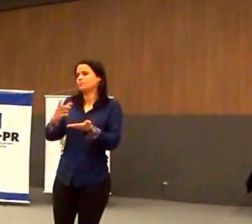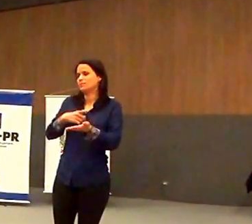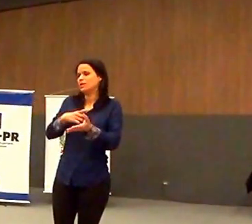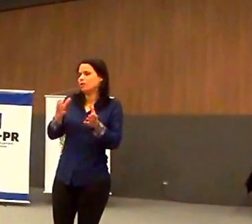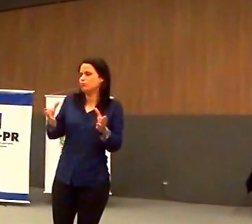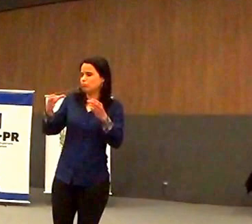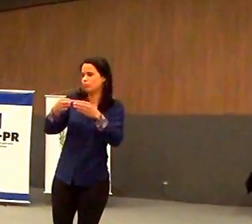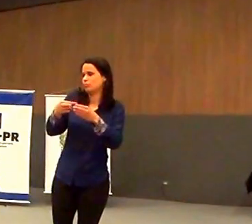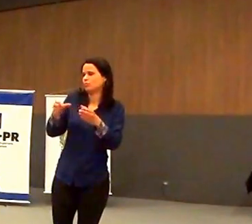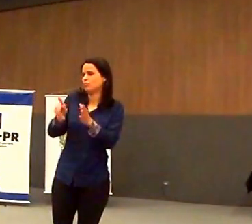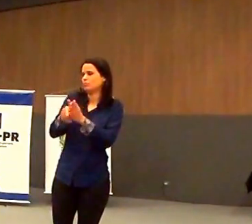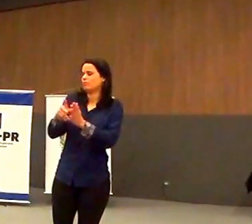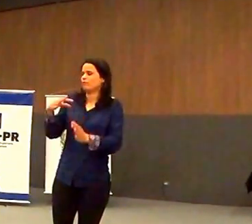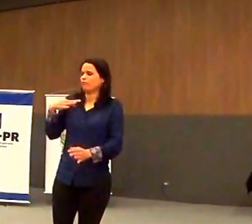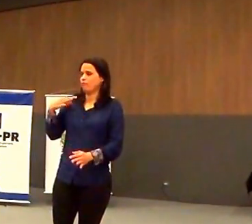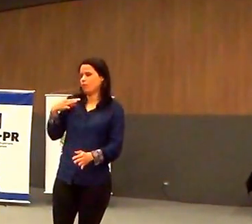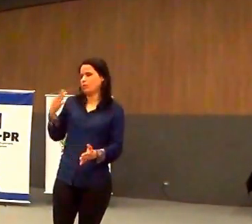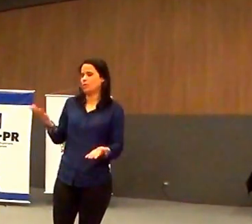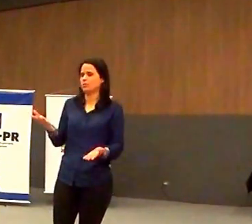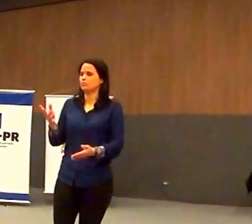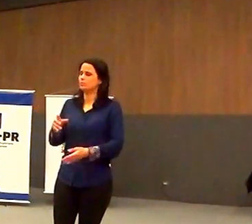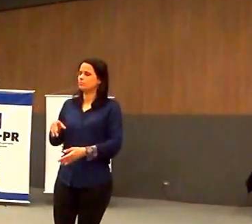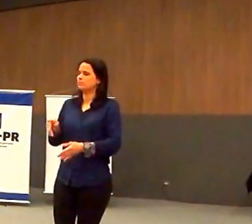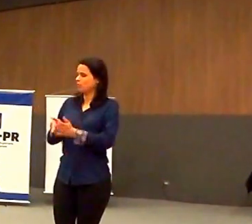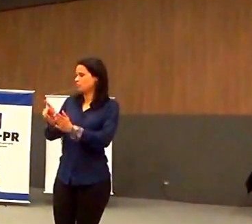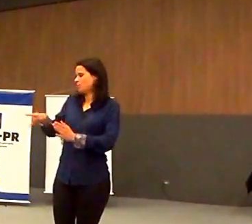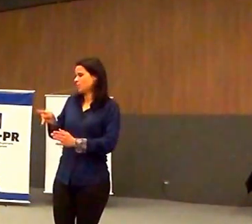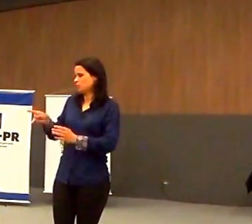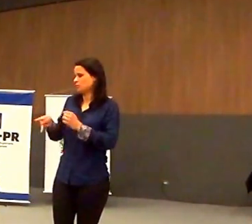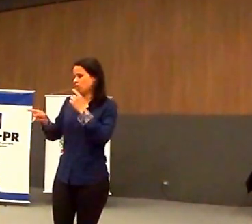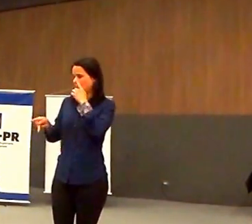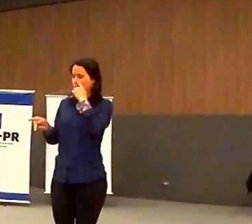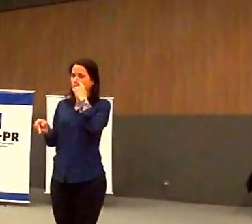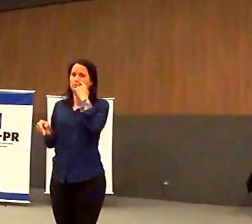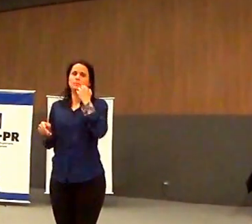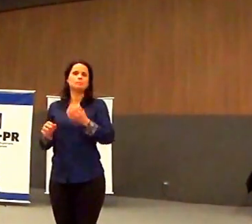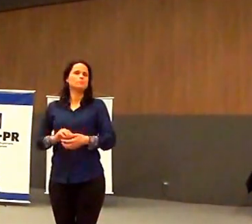nos apoia bastante a nível de pastoral.